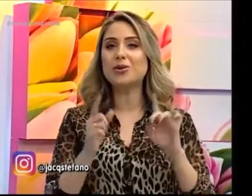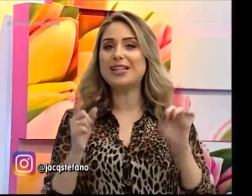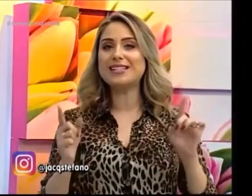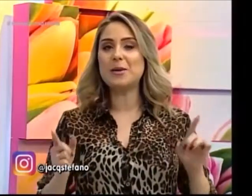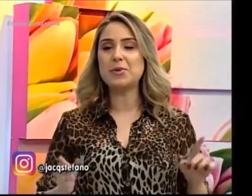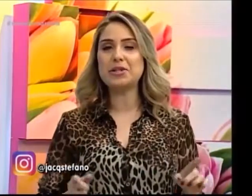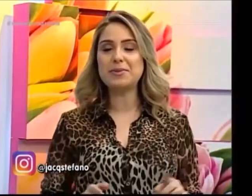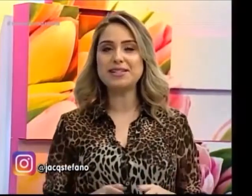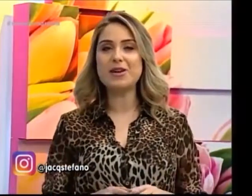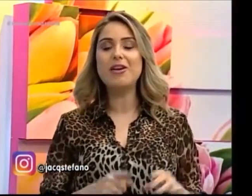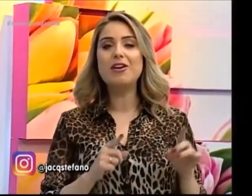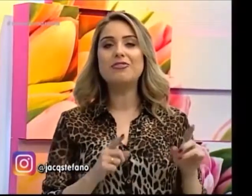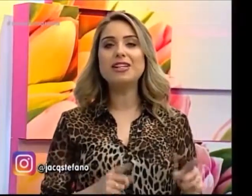acontece na programação,